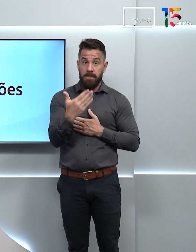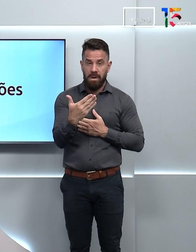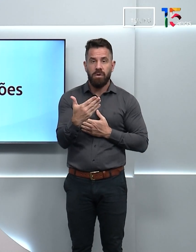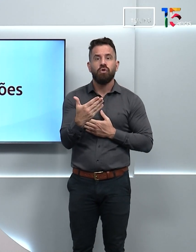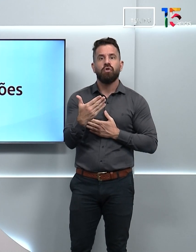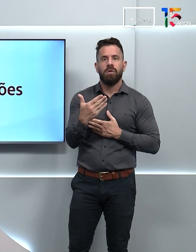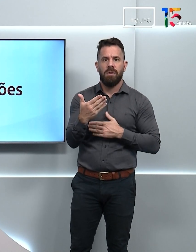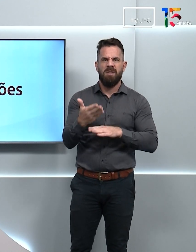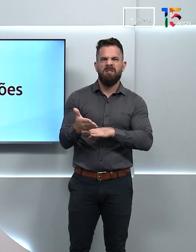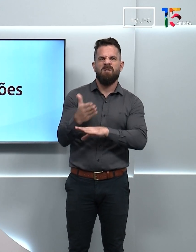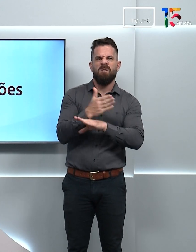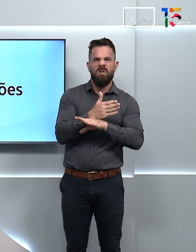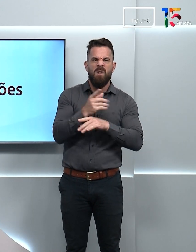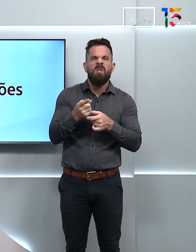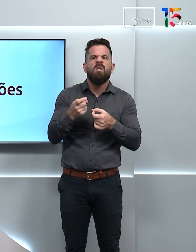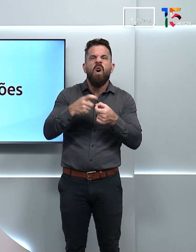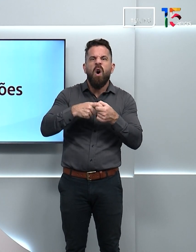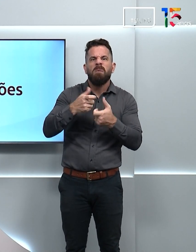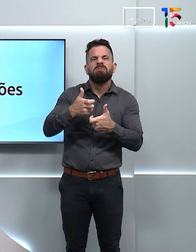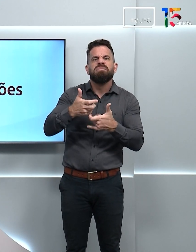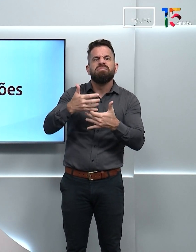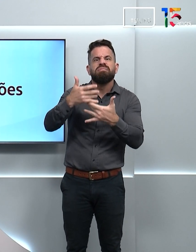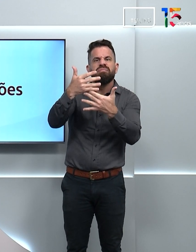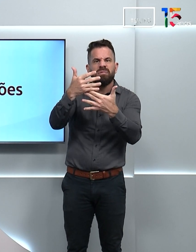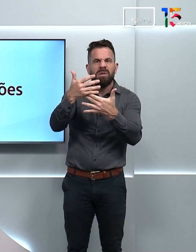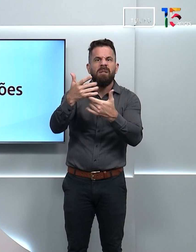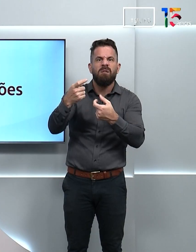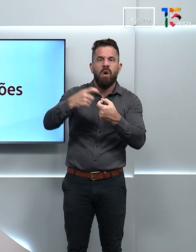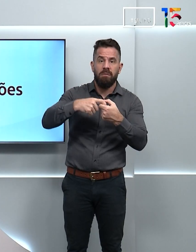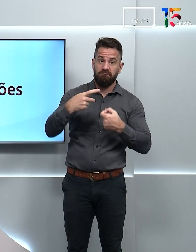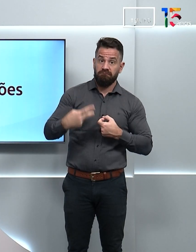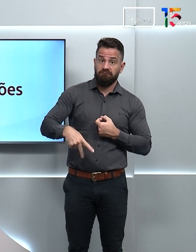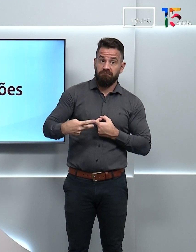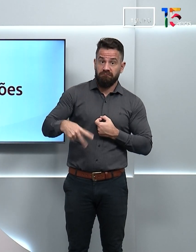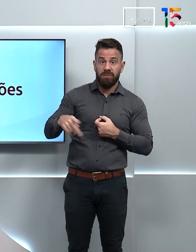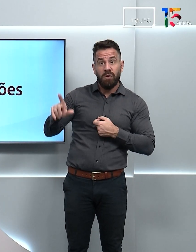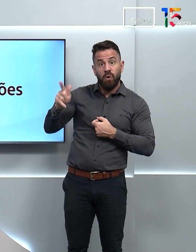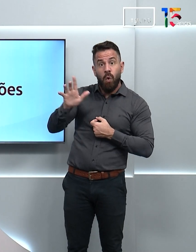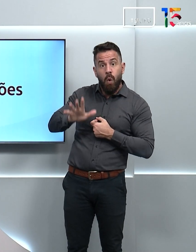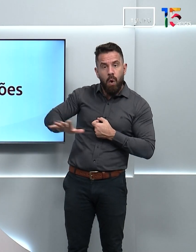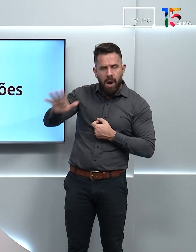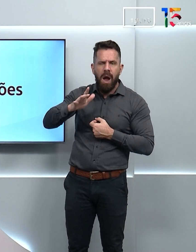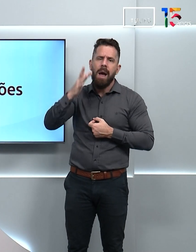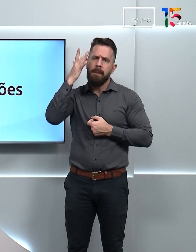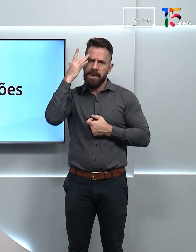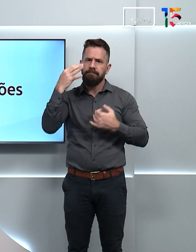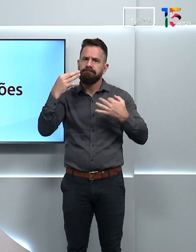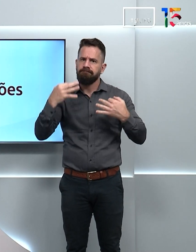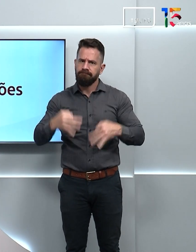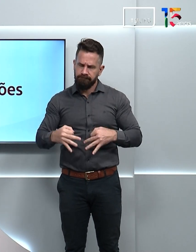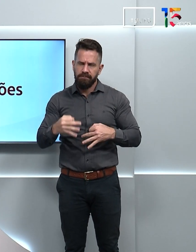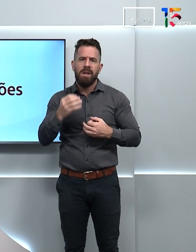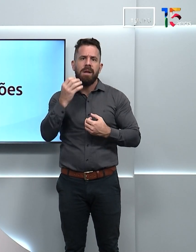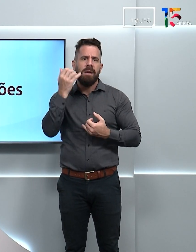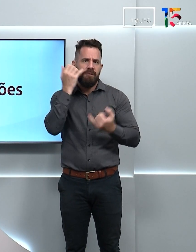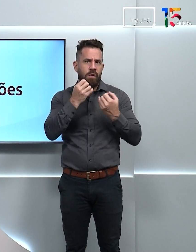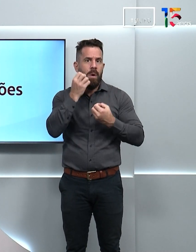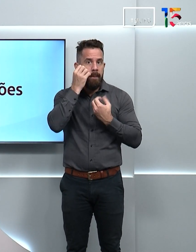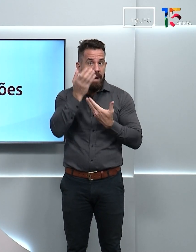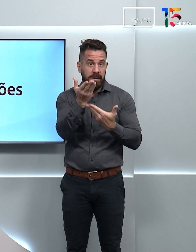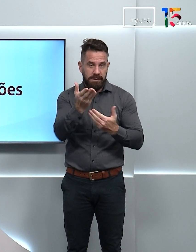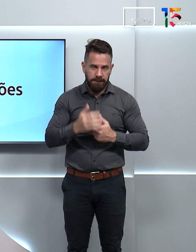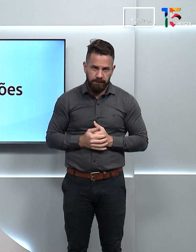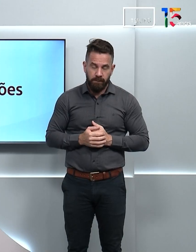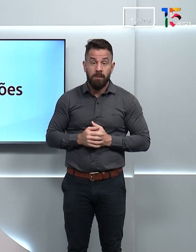um pouquinho para eu dar umas informações importantes aqui de Goiânia também, já que a gente não vai conseguir falar sobre o CEMEIS, mas amanhã eu tenho certeza que a gente vai falar sobre isso. Bom, a primeira